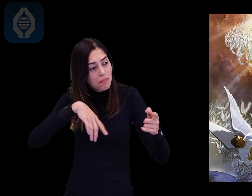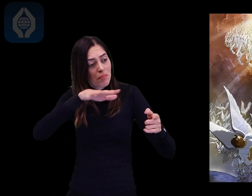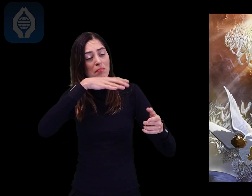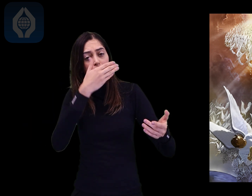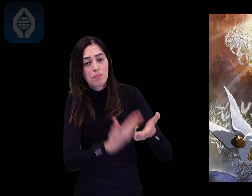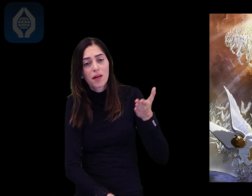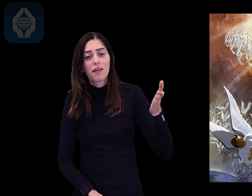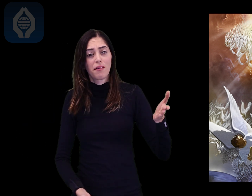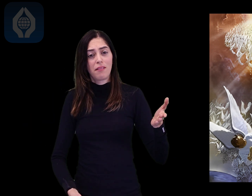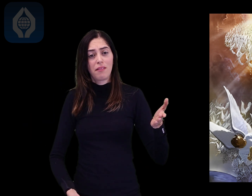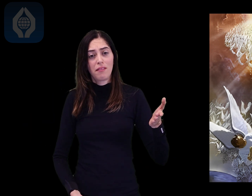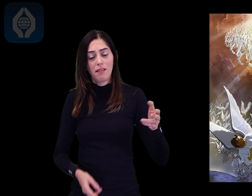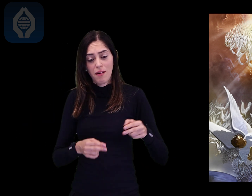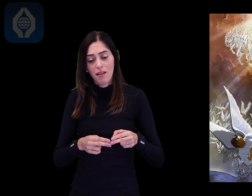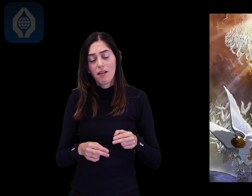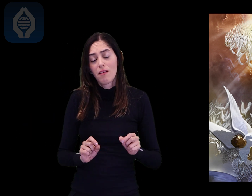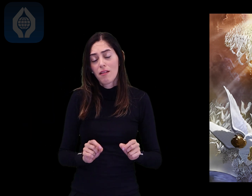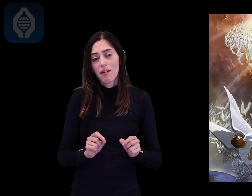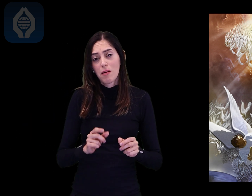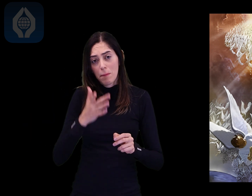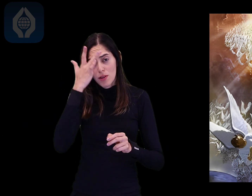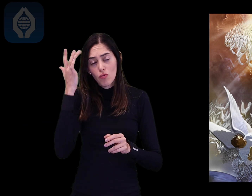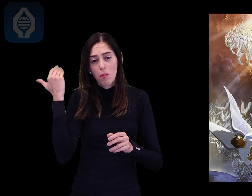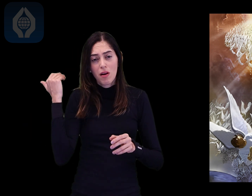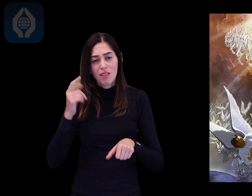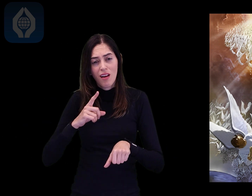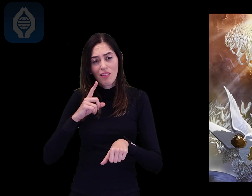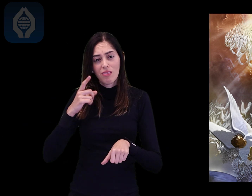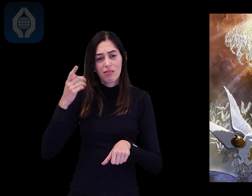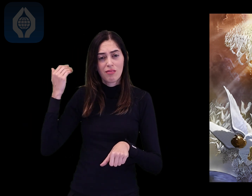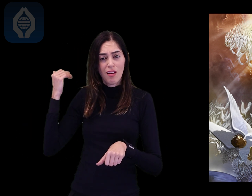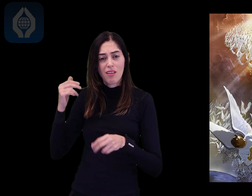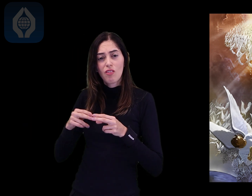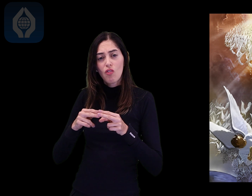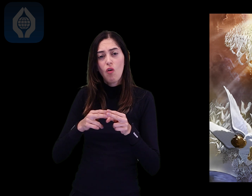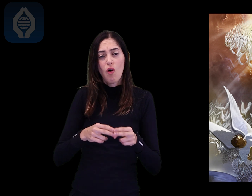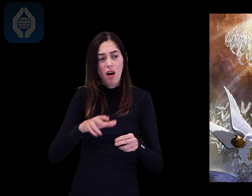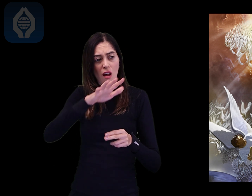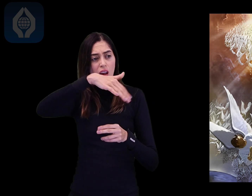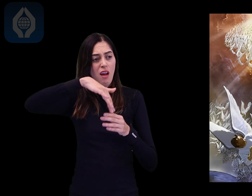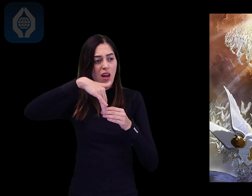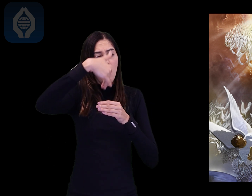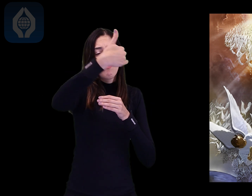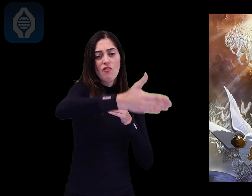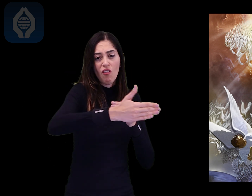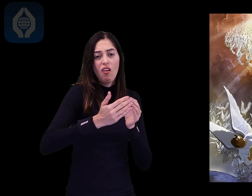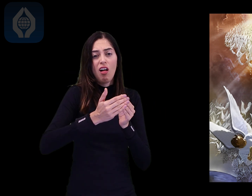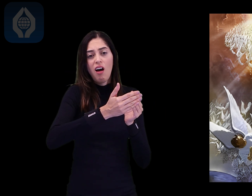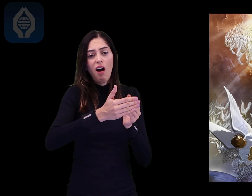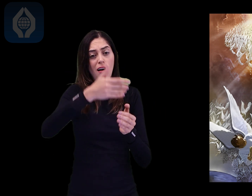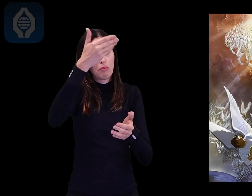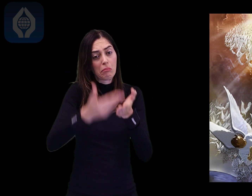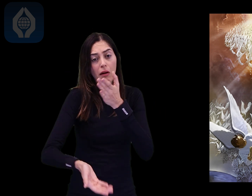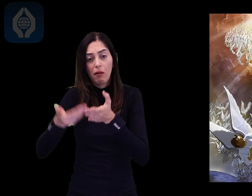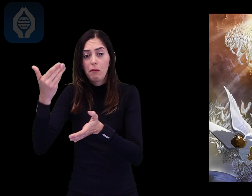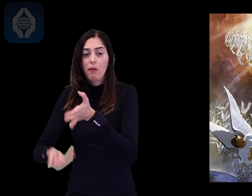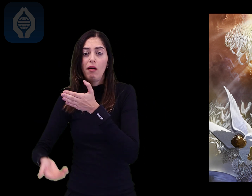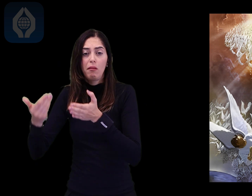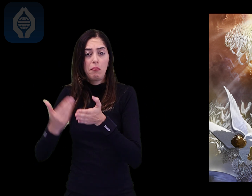vocês acham que aconteceu dessa vez? Satanás e as pessoas venceram? Ninguém pode lutar